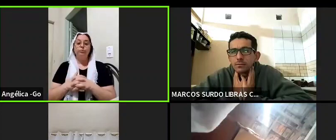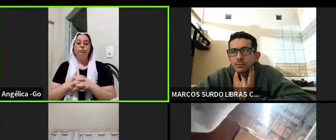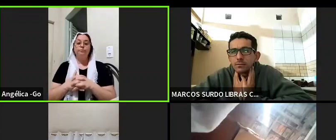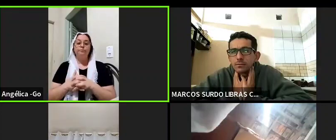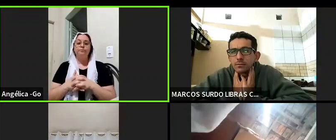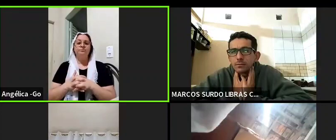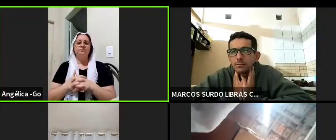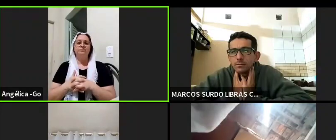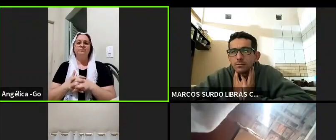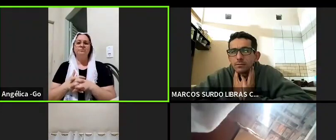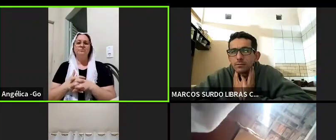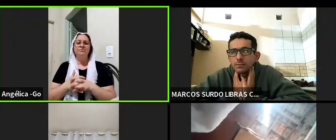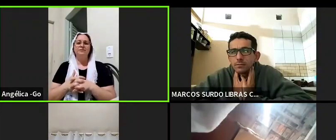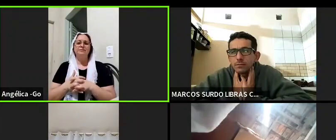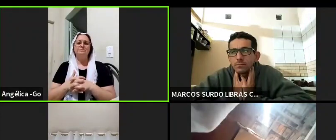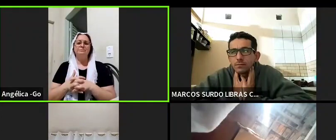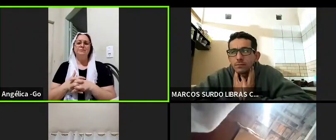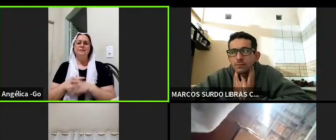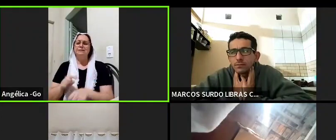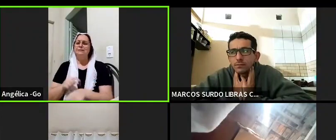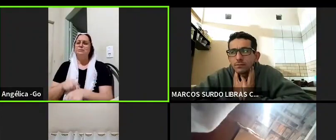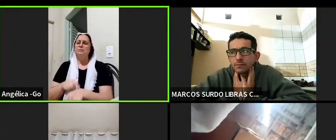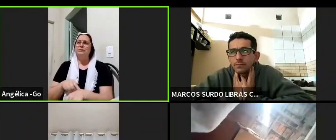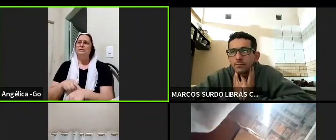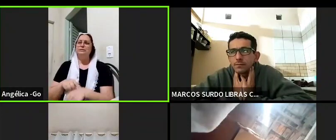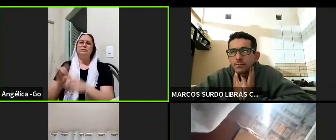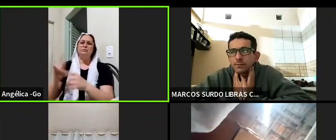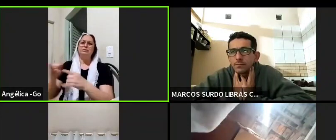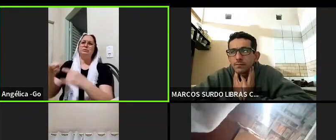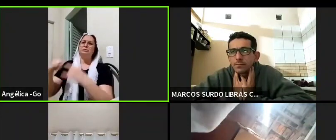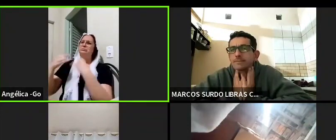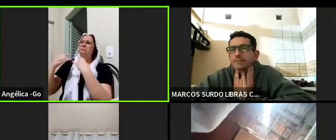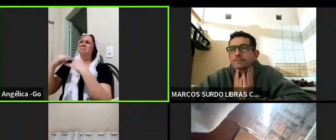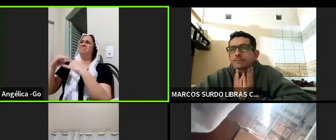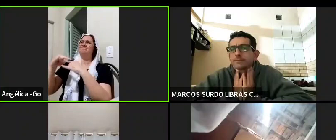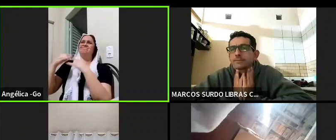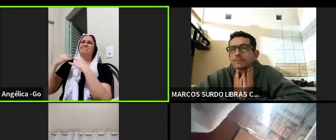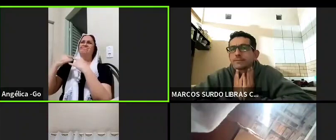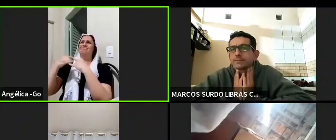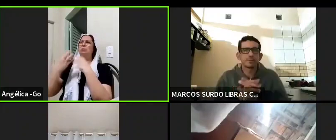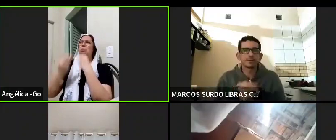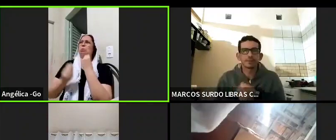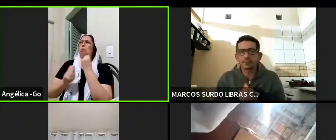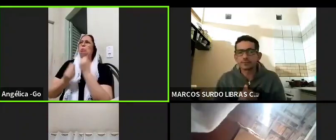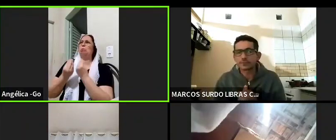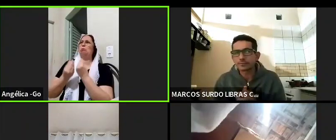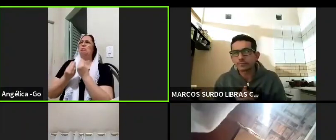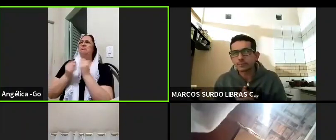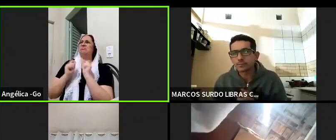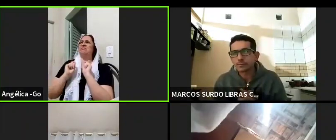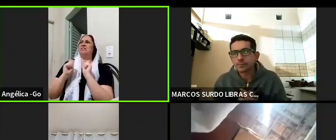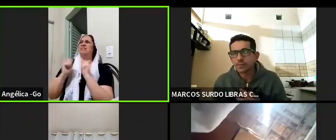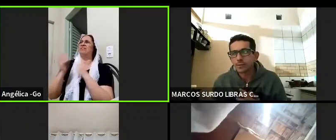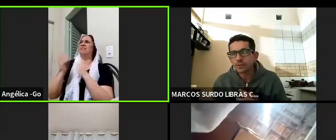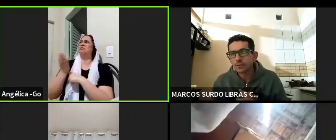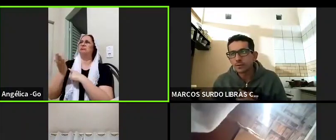guerreado, provado, que você não tem explicação para isso. Mas hoje eu te